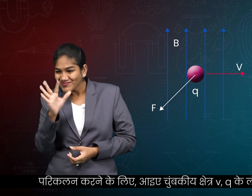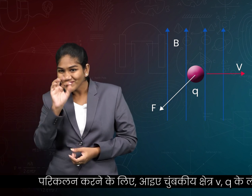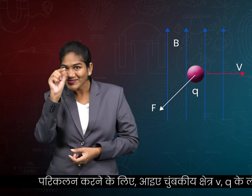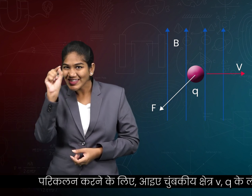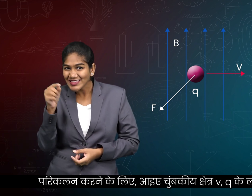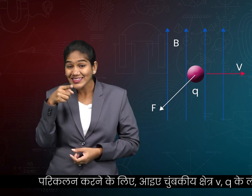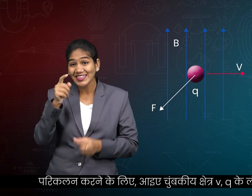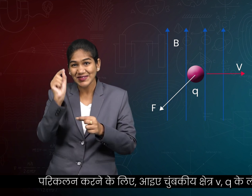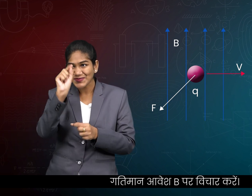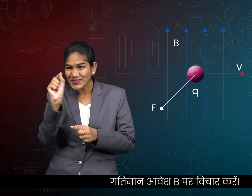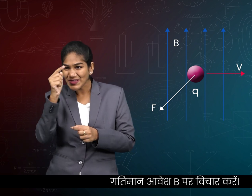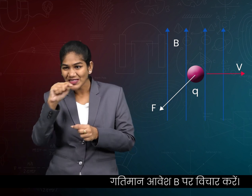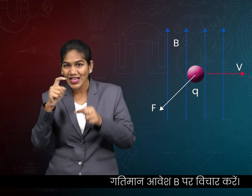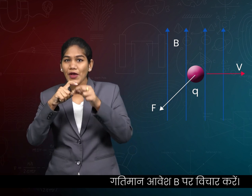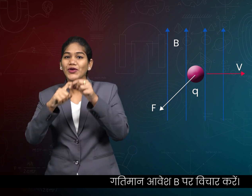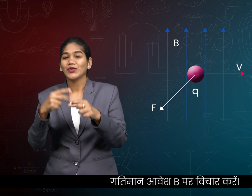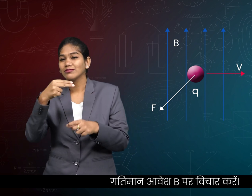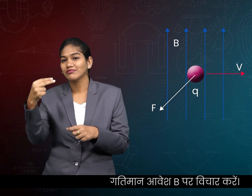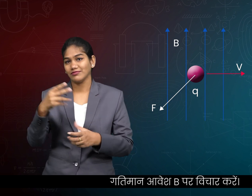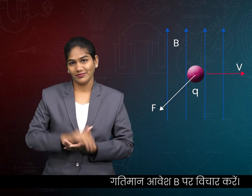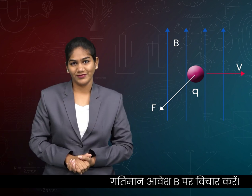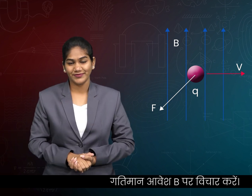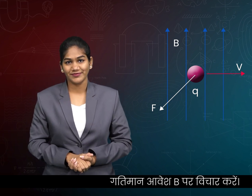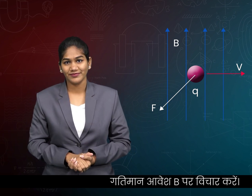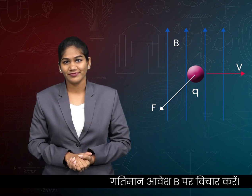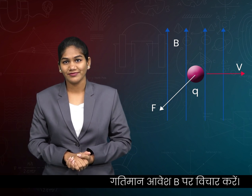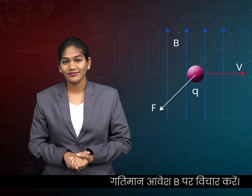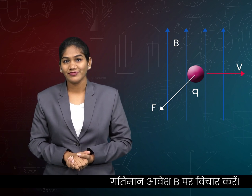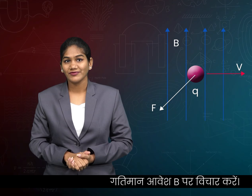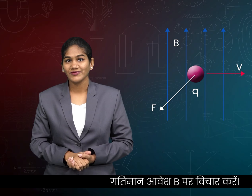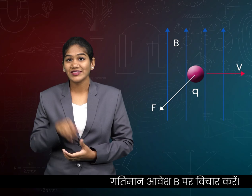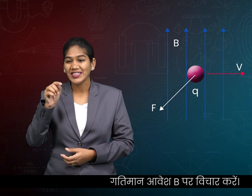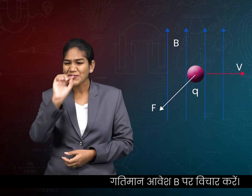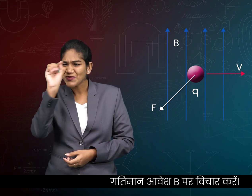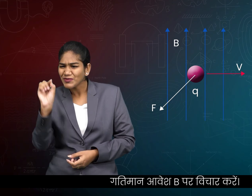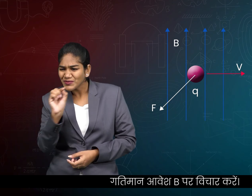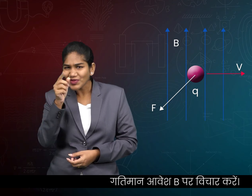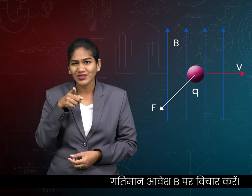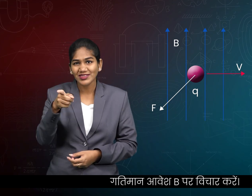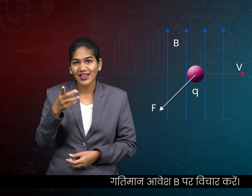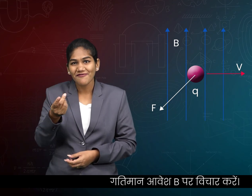वेग अ से गतिमान आवेश B पर विचार करें।